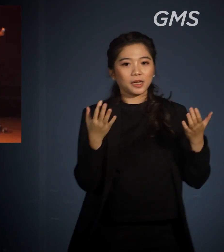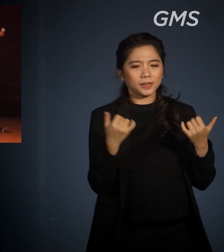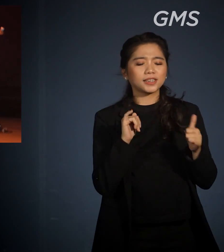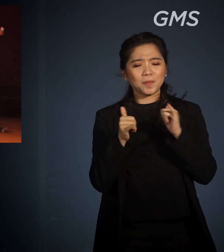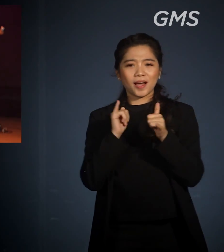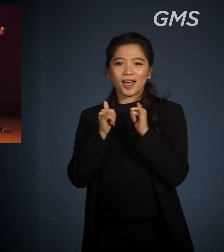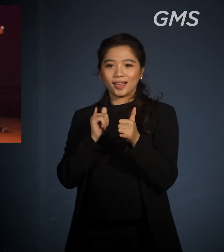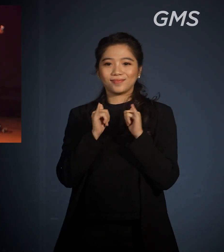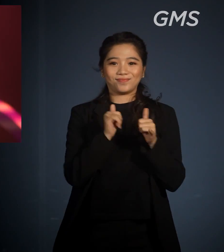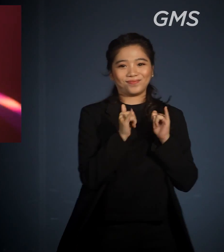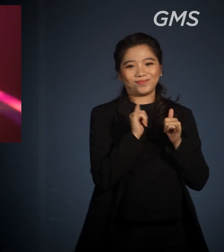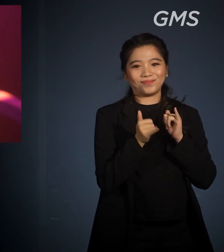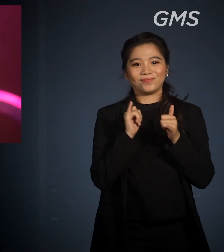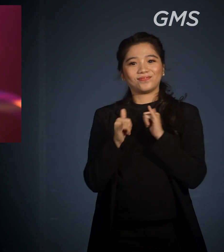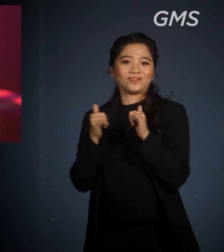Mari bersama,